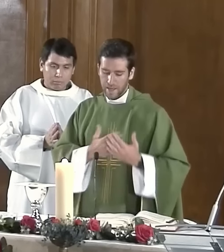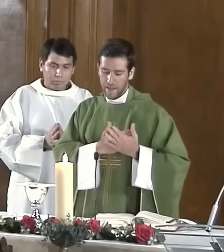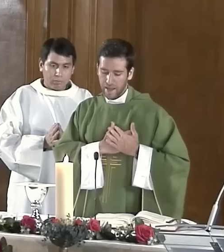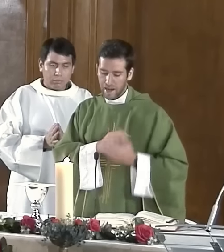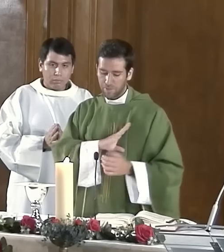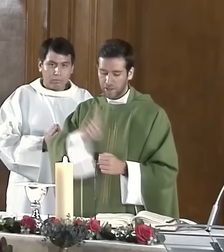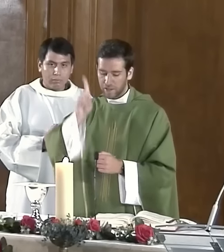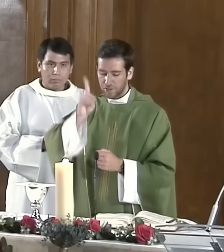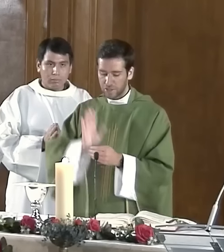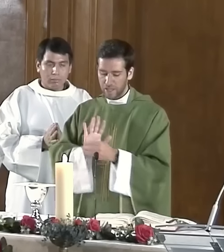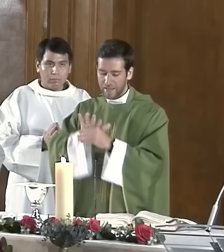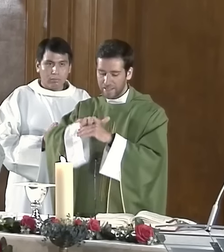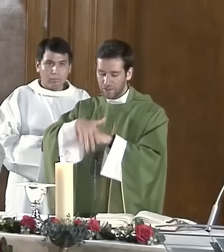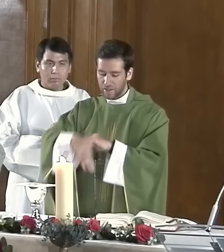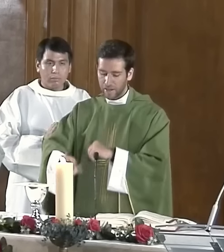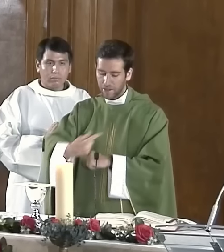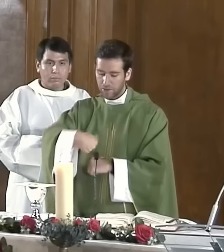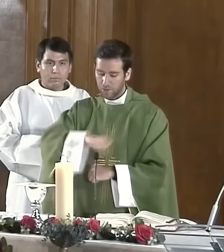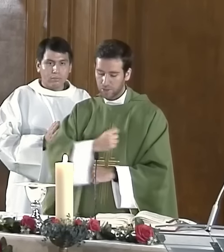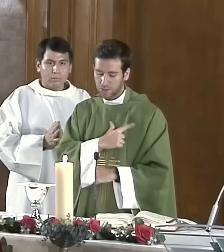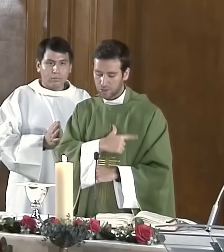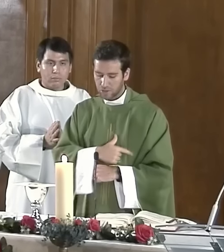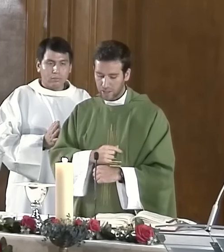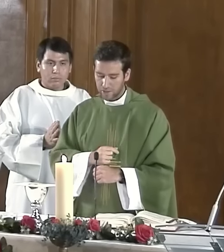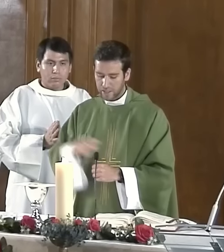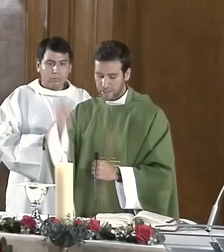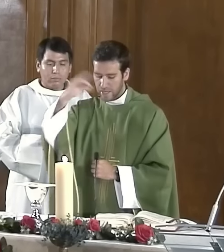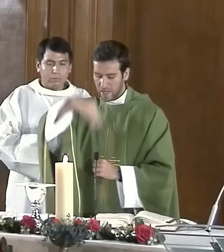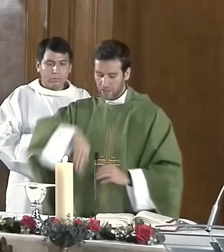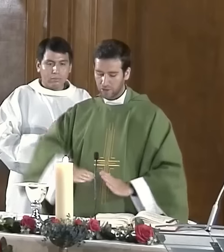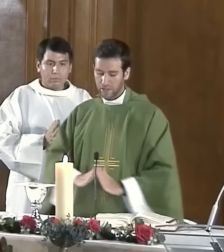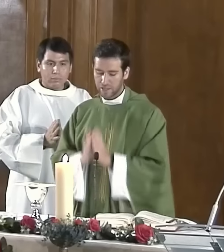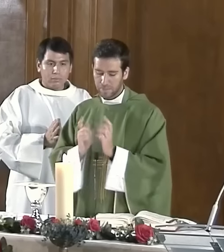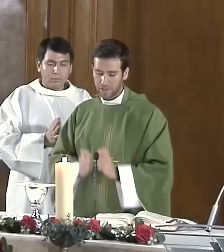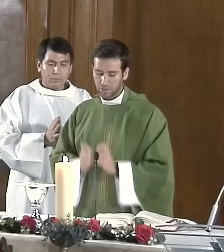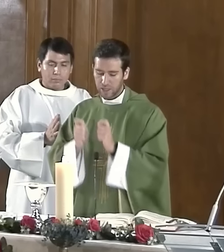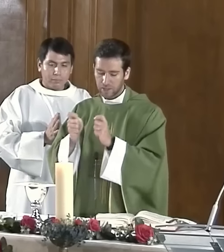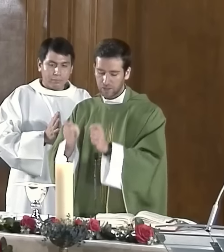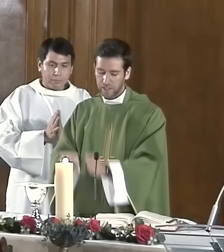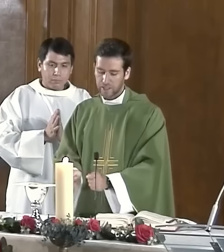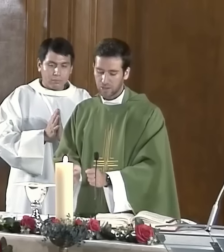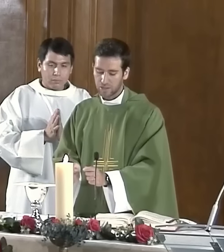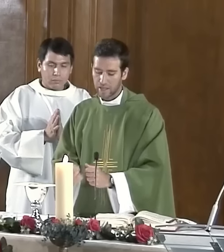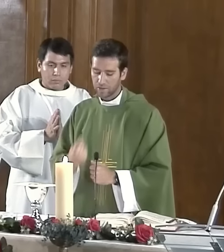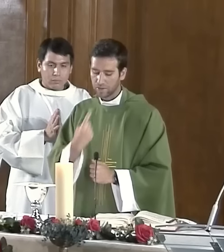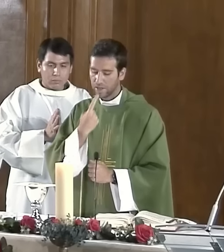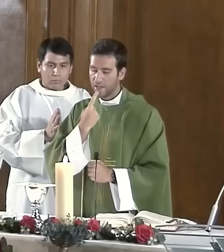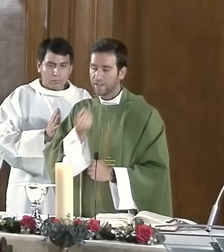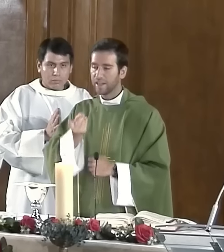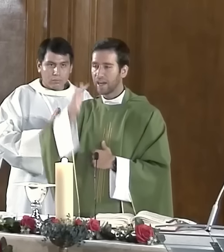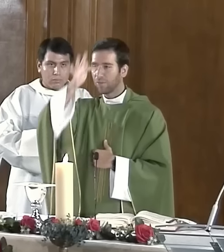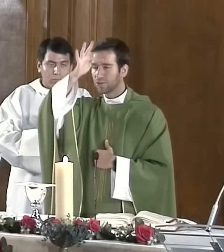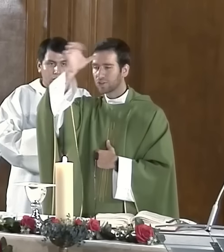El amor de Dios ha sido derramado en nuestros corazones con el Espíritu Santo que se nos ha dado, digamos, con